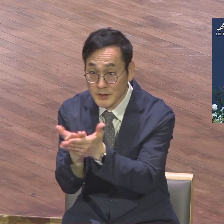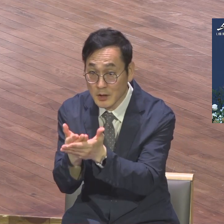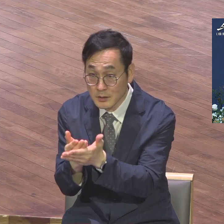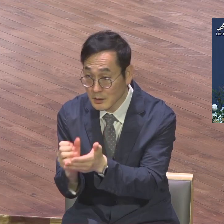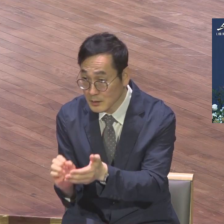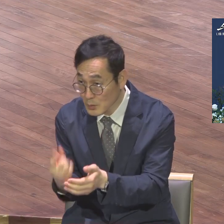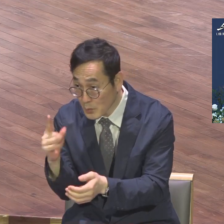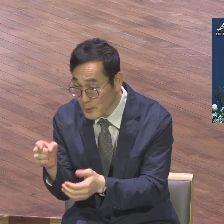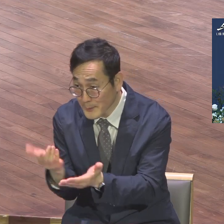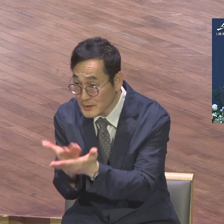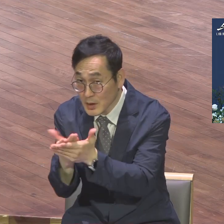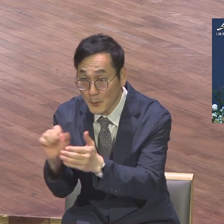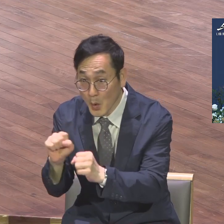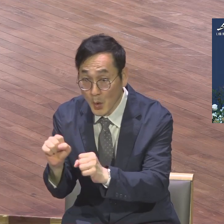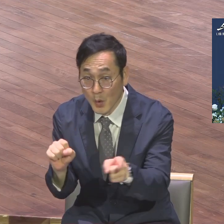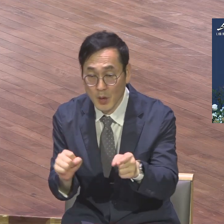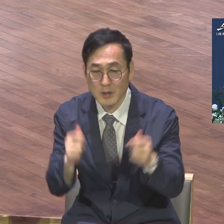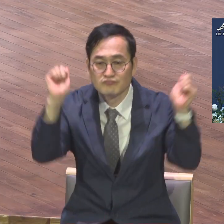무속인들 전도해요.